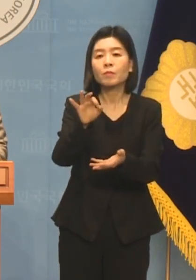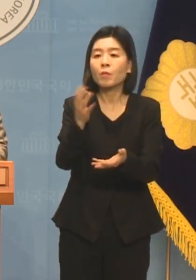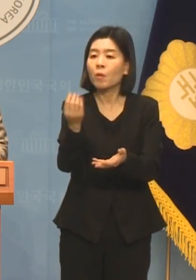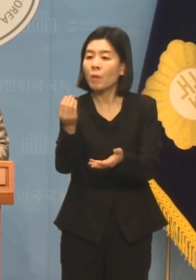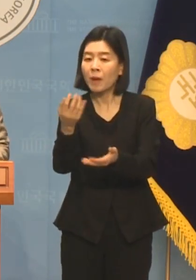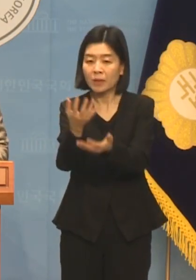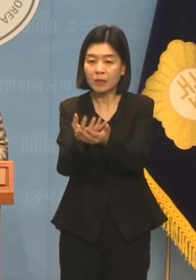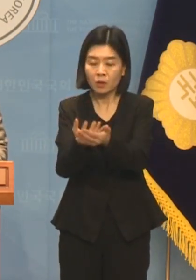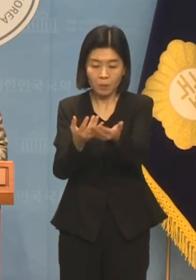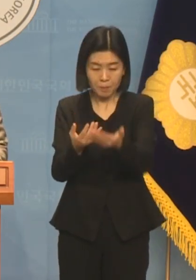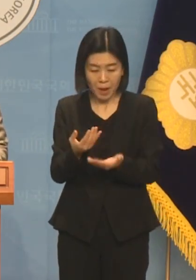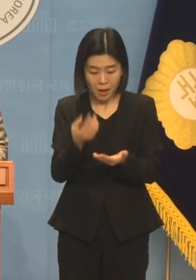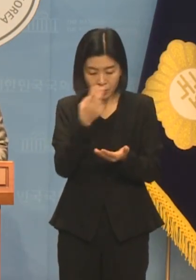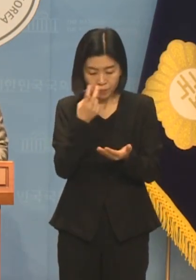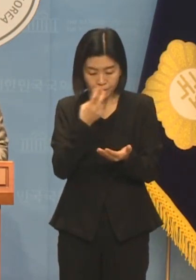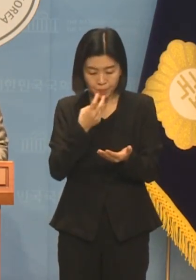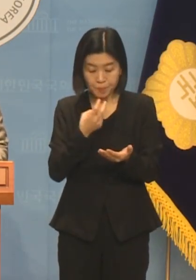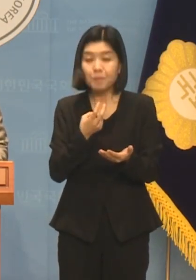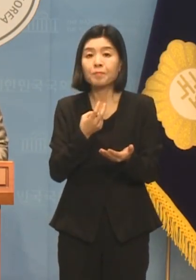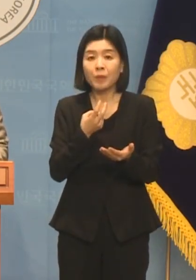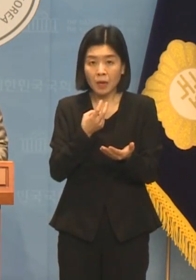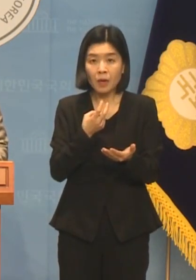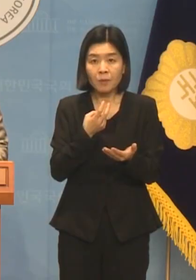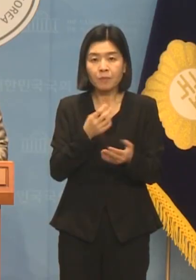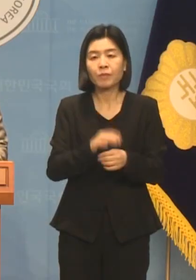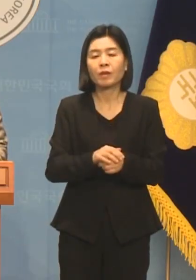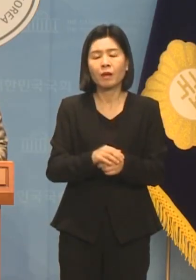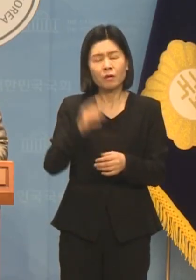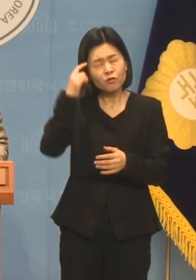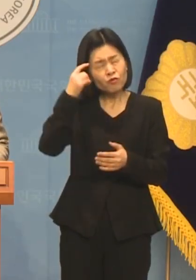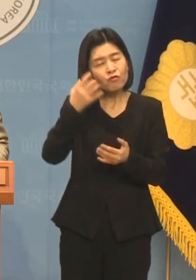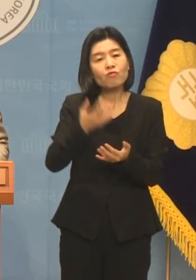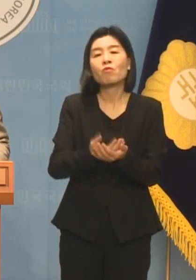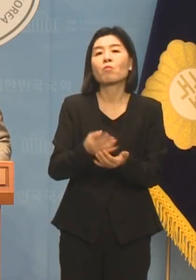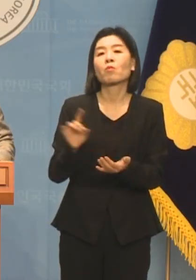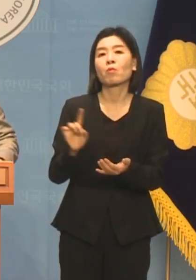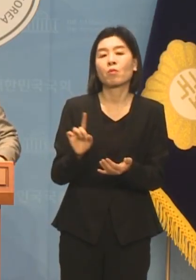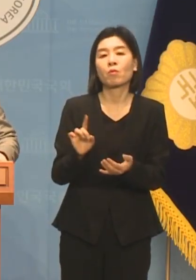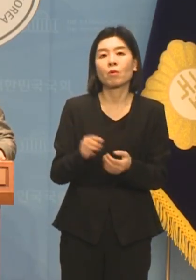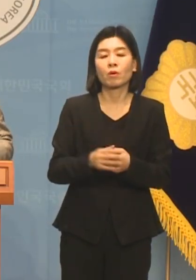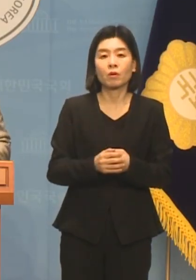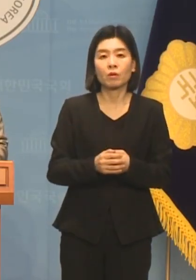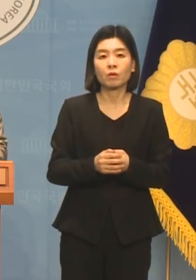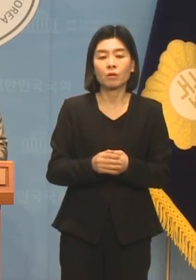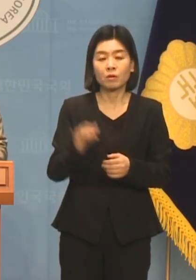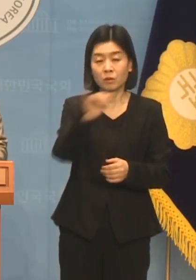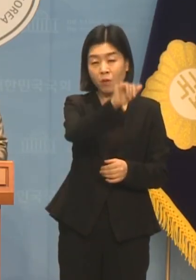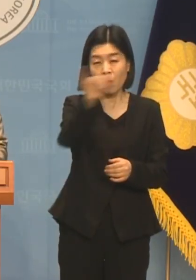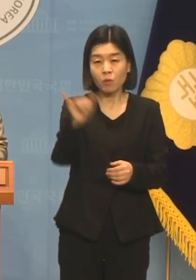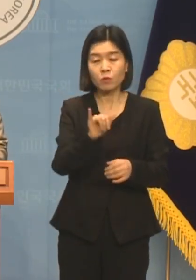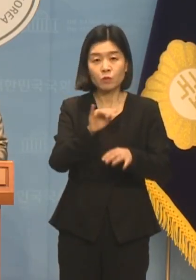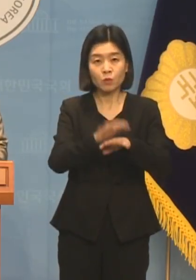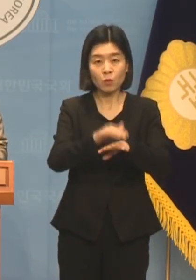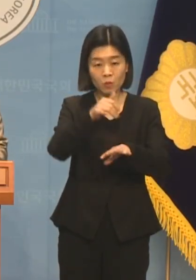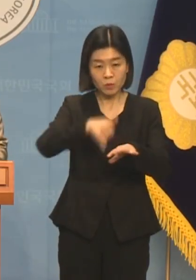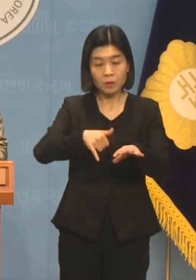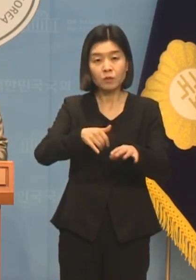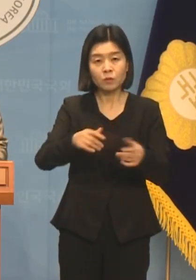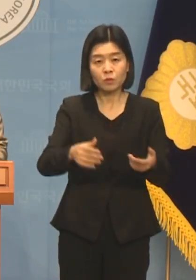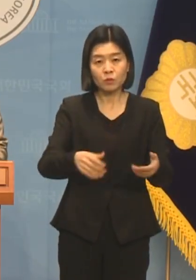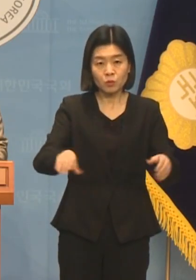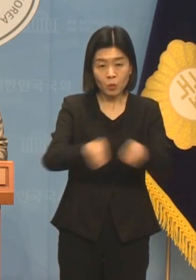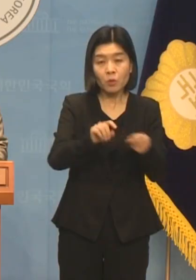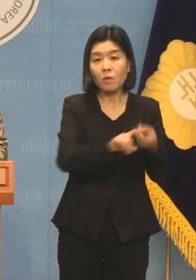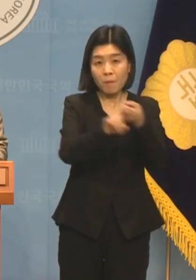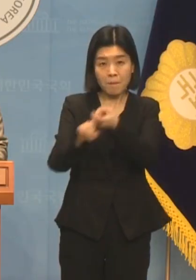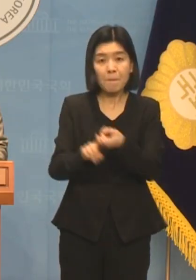전수조사를 하였습니다. 조사 결과는 충격적이었습니다. 전국 농민의 총연맹